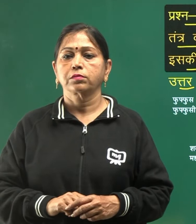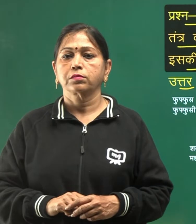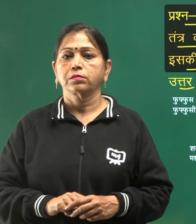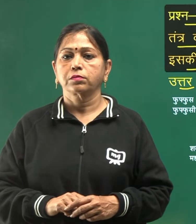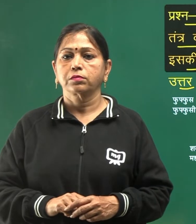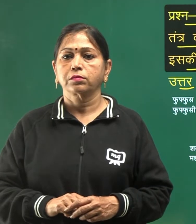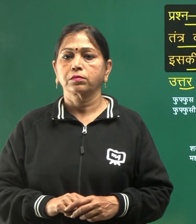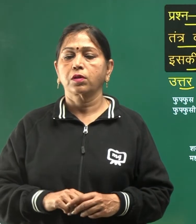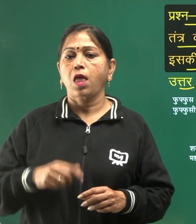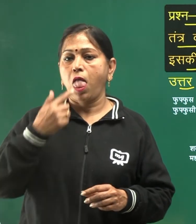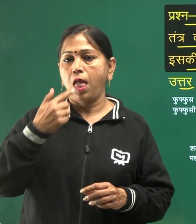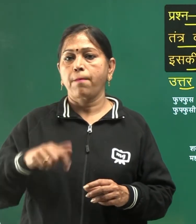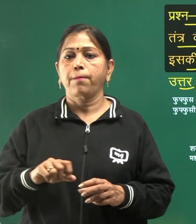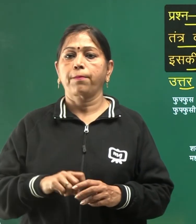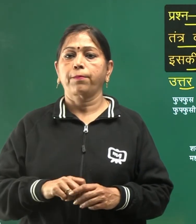रुधिर का